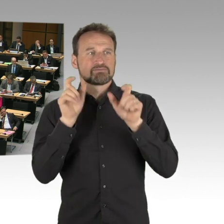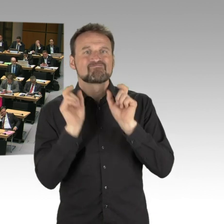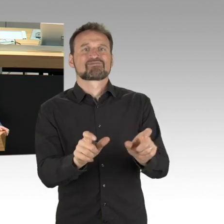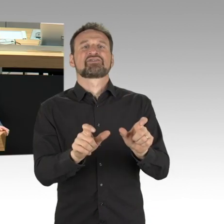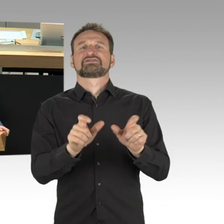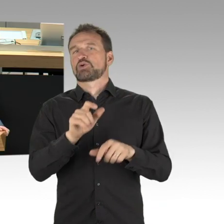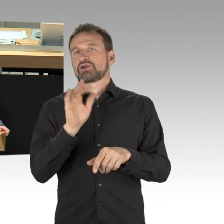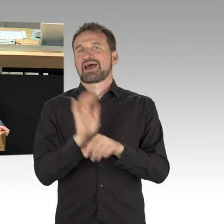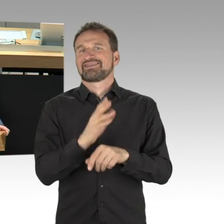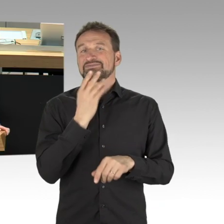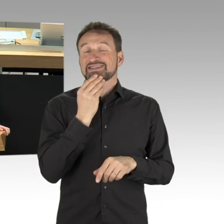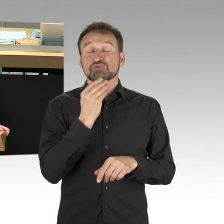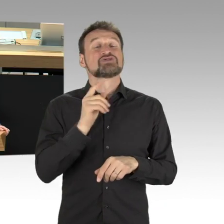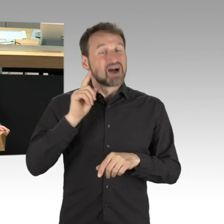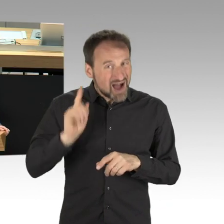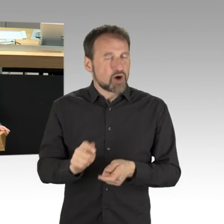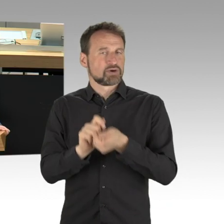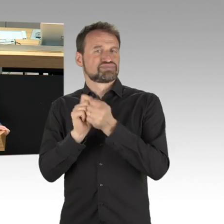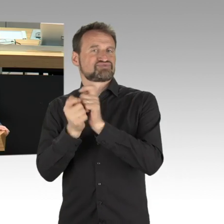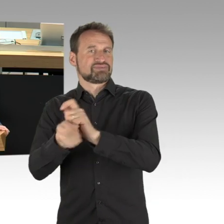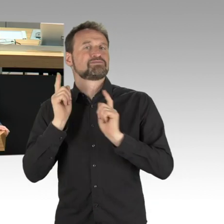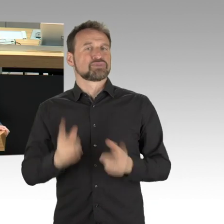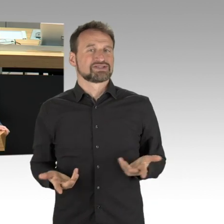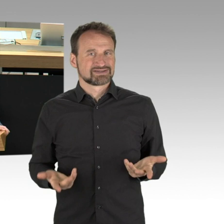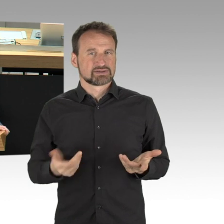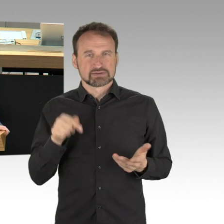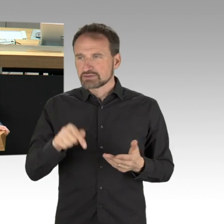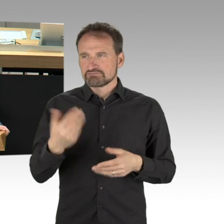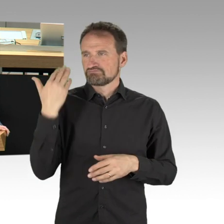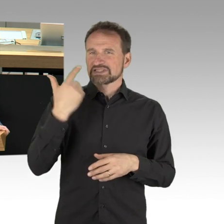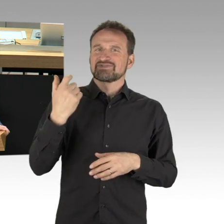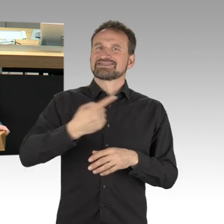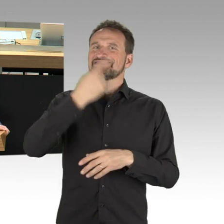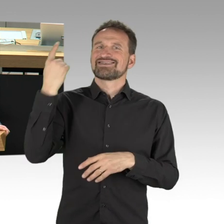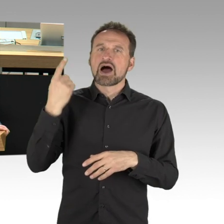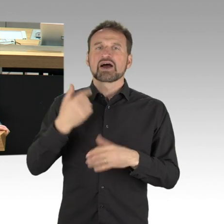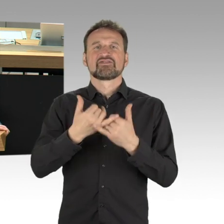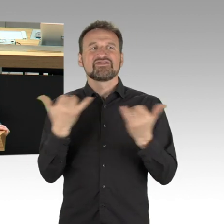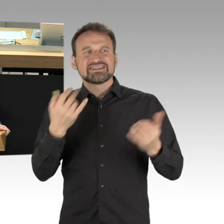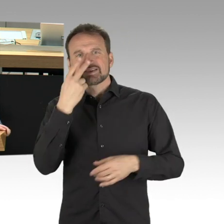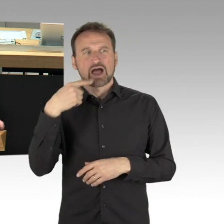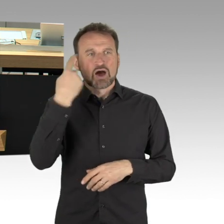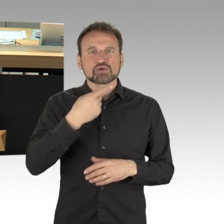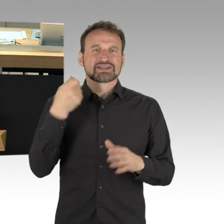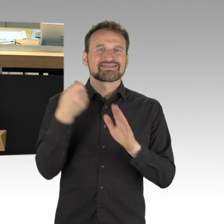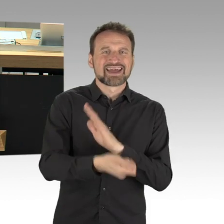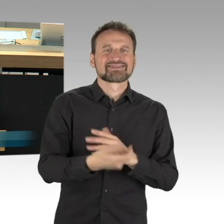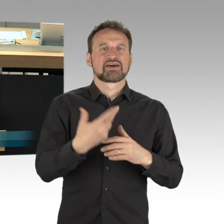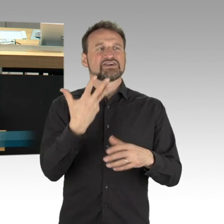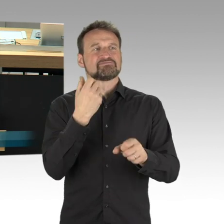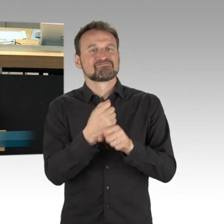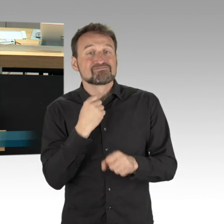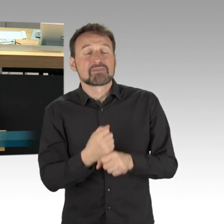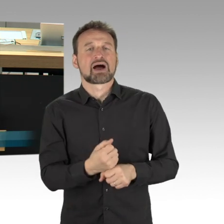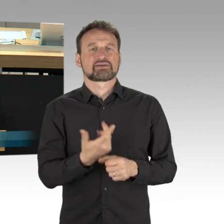Tätergruppen, die in den letzten Jahren dazugekommen sind. Auch die muss ich erreichen, wenn ich über Präventionsarbeit spreche. Und darum bin ich Ihnen dankbar, dass